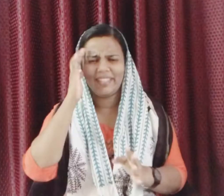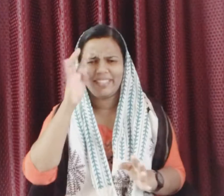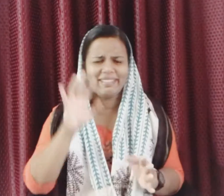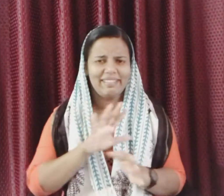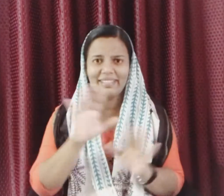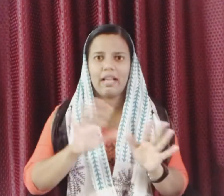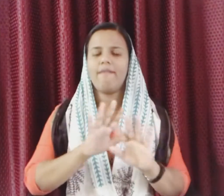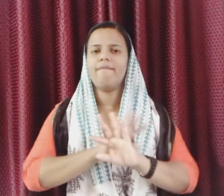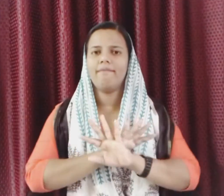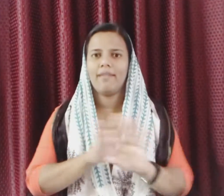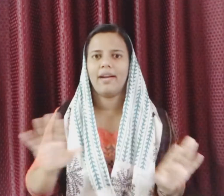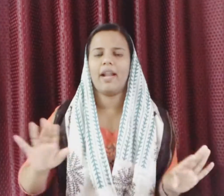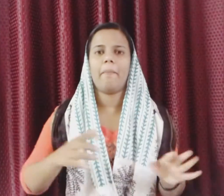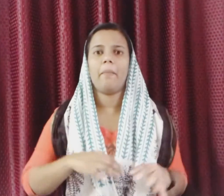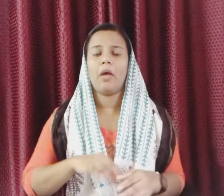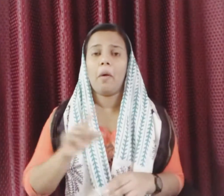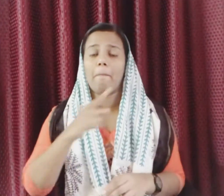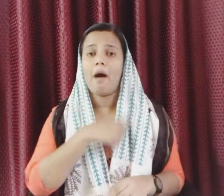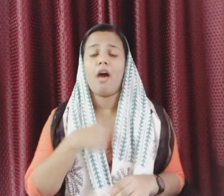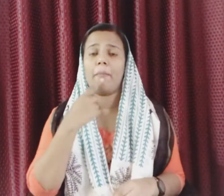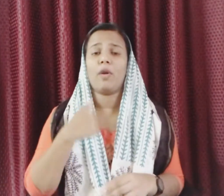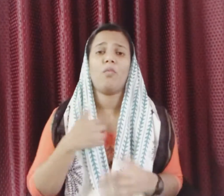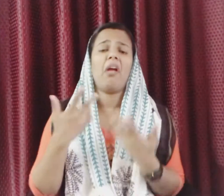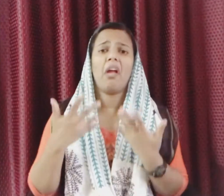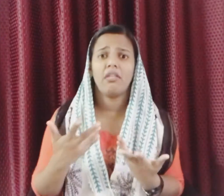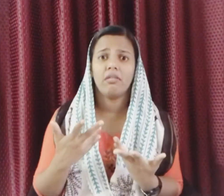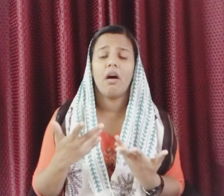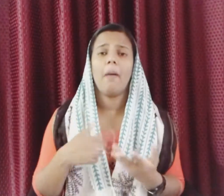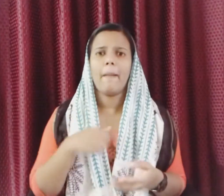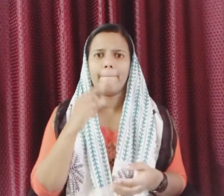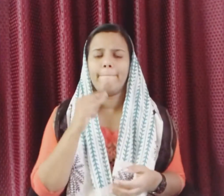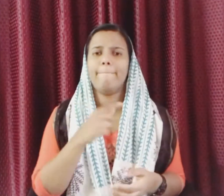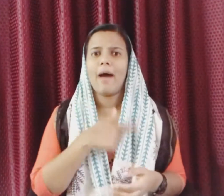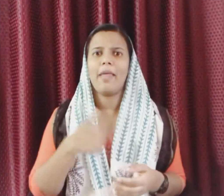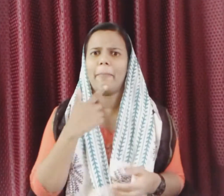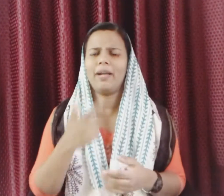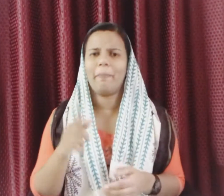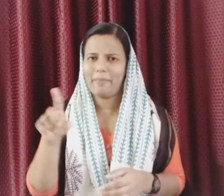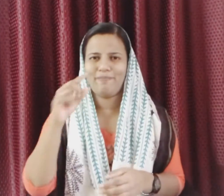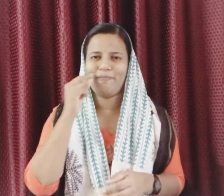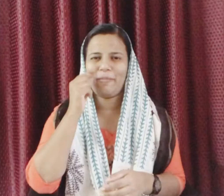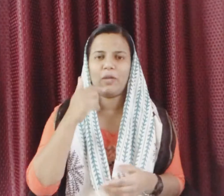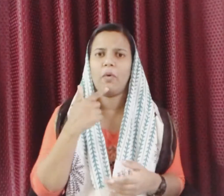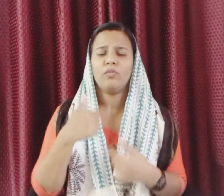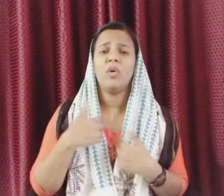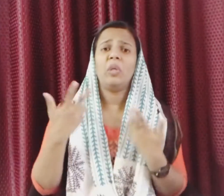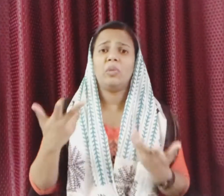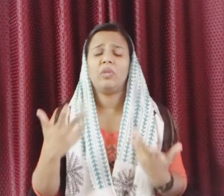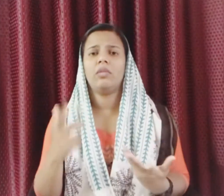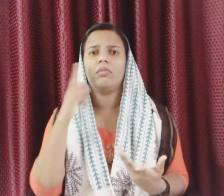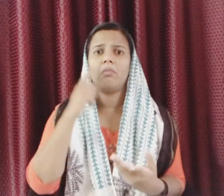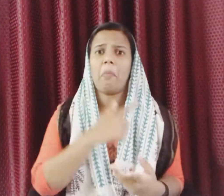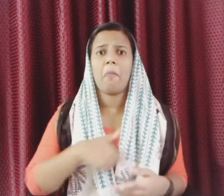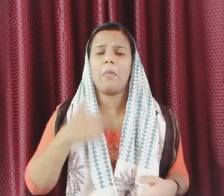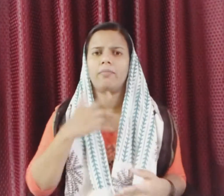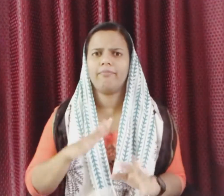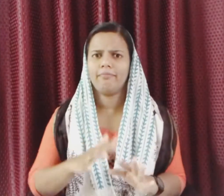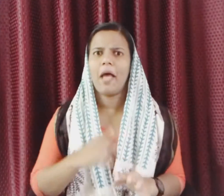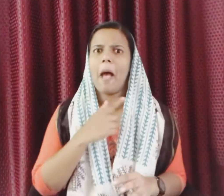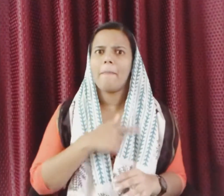വിചാരപ്പെടണം, അതുകൊണ്ട് ഞാൻ വിചാരപ്പെടുന്നില്ല. വിചാരപ്പെട്ട് ഭാര്യമെന്ന് പറയുമ്പോൾ ഭർത്താവ് പറഞ്ഞു, ആ നമ്മളോട് പറഞ്ഞേക്കുന്ന കർത്താവ് പറഞ്ഞേക്കുന്ന വിചാരപ്പെടണ്ട. അവൻ